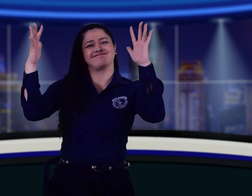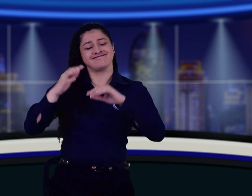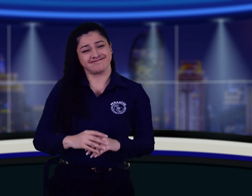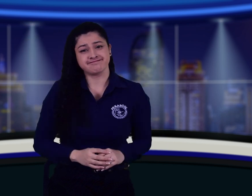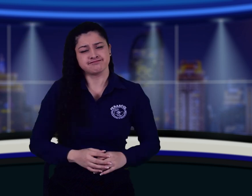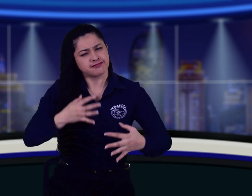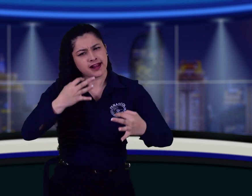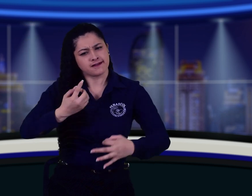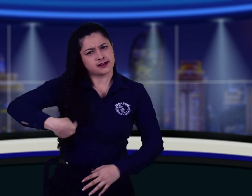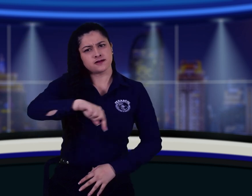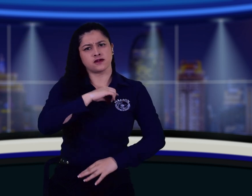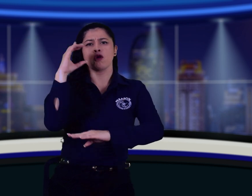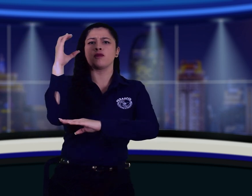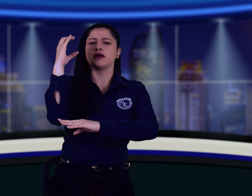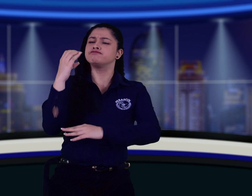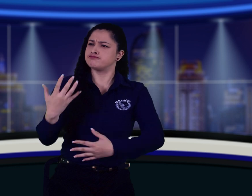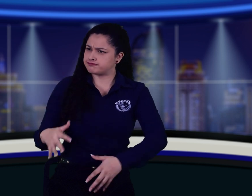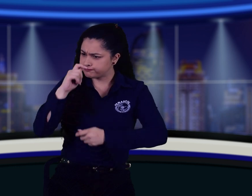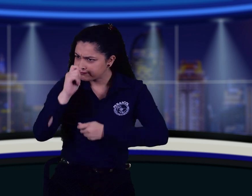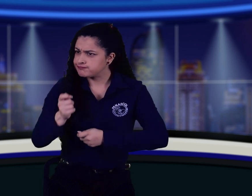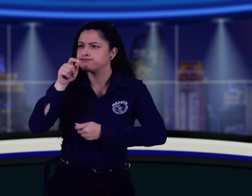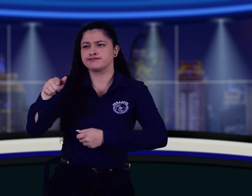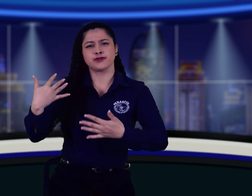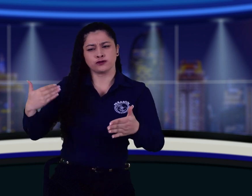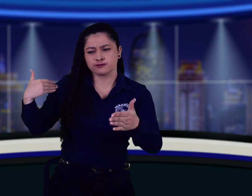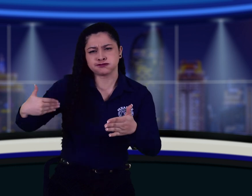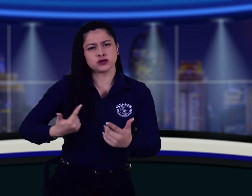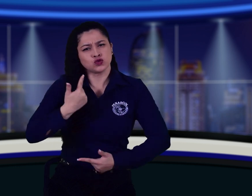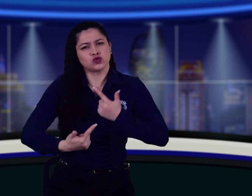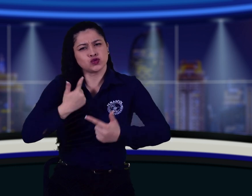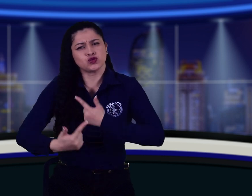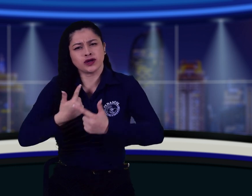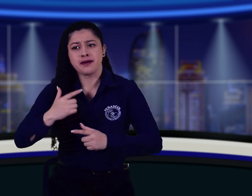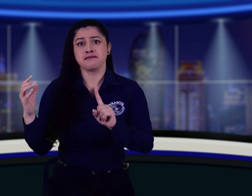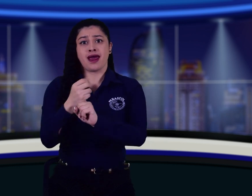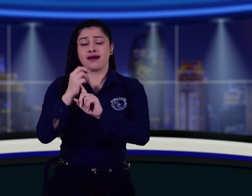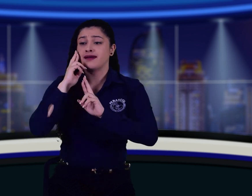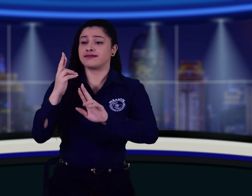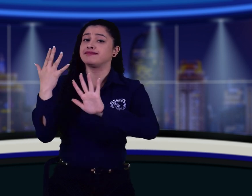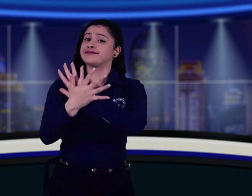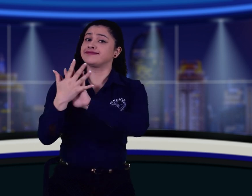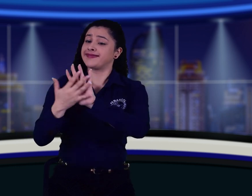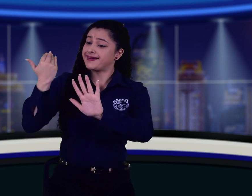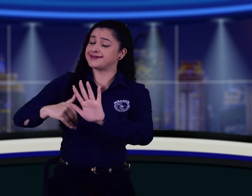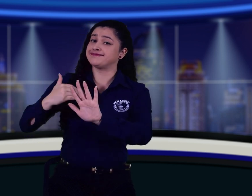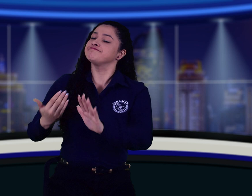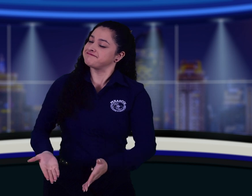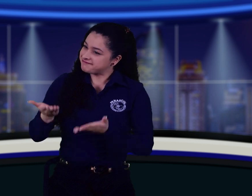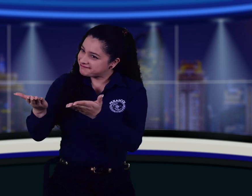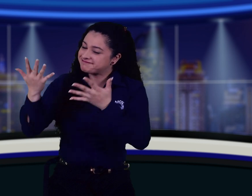felicitaciones de nuevo desde Colombia queremos felicitar Resaltar y reconocer esa lucha de años que dio la